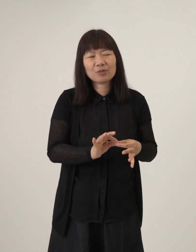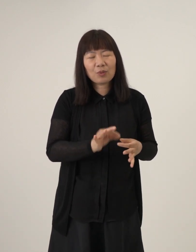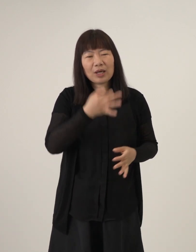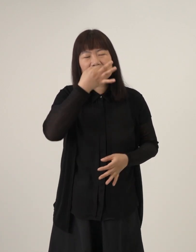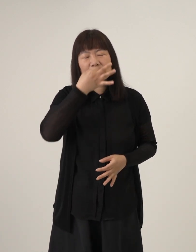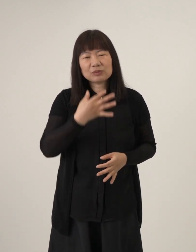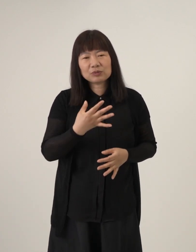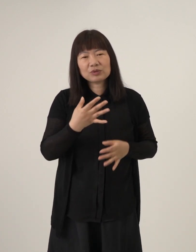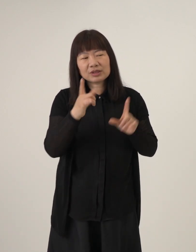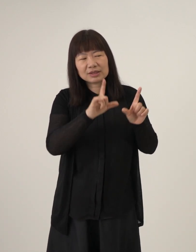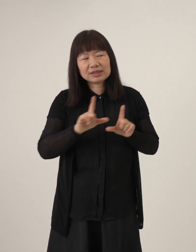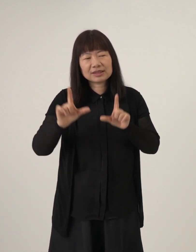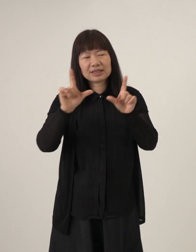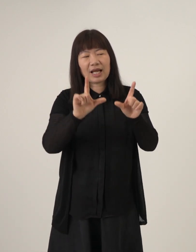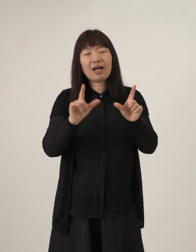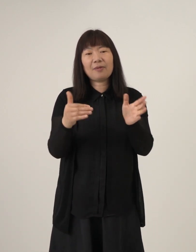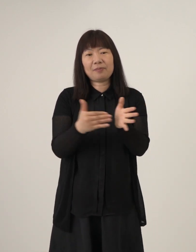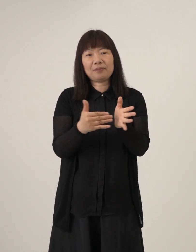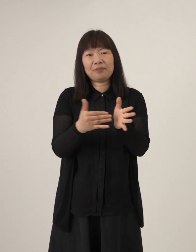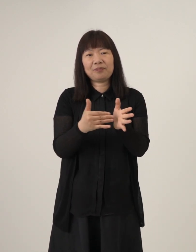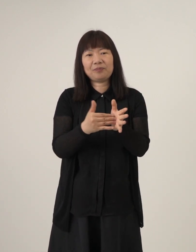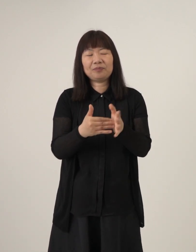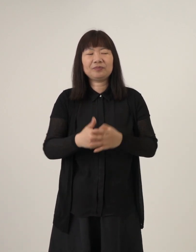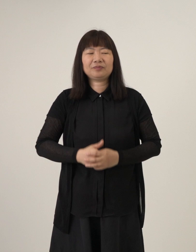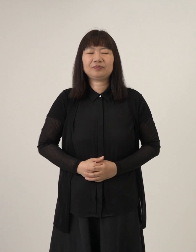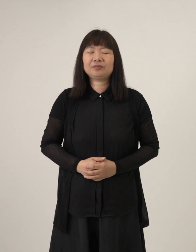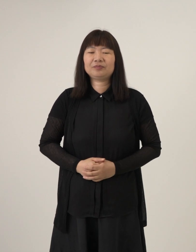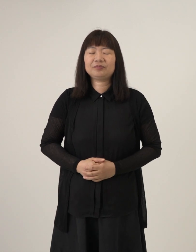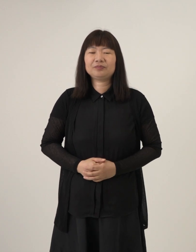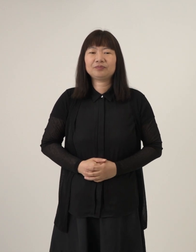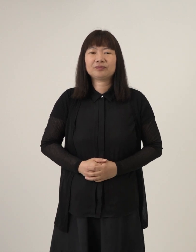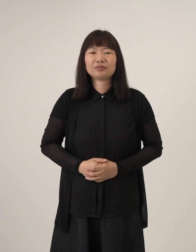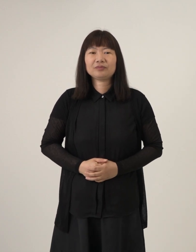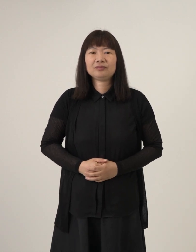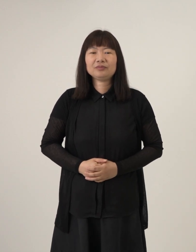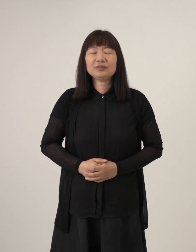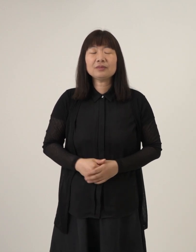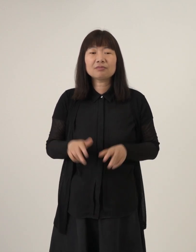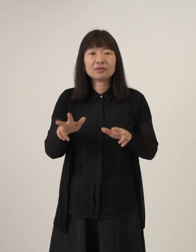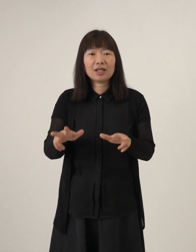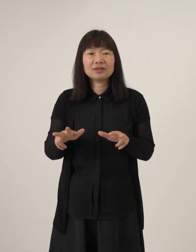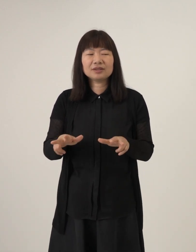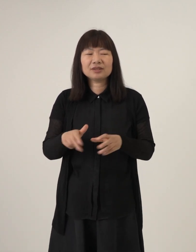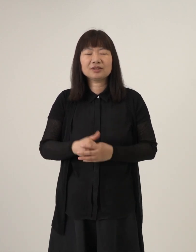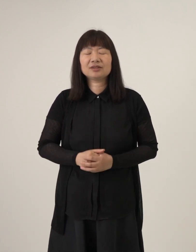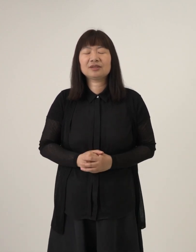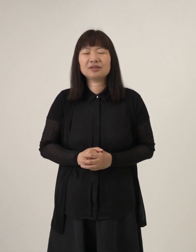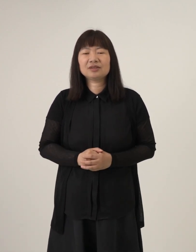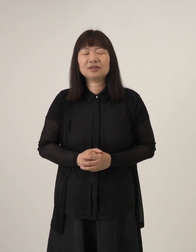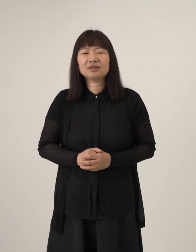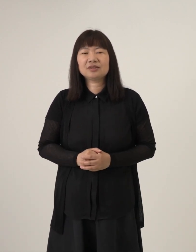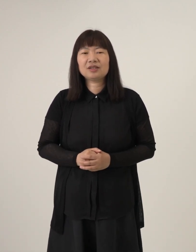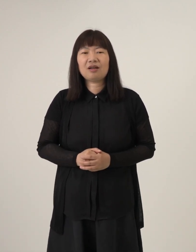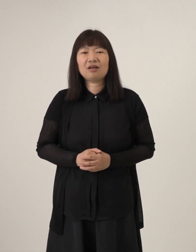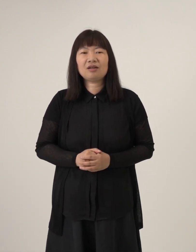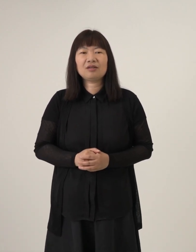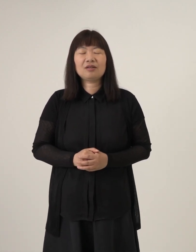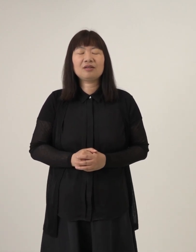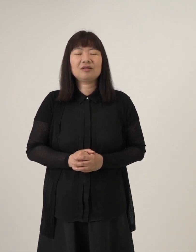힘겨운 일상을 보내야 했잖아요. 근데 여기서만은 아주 오피셜한